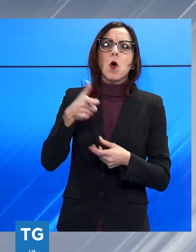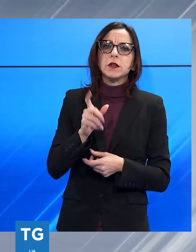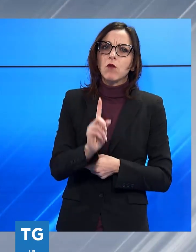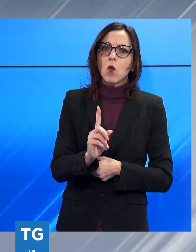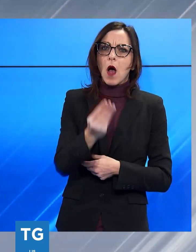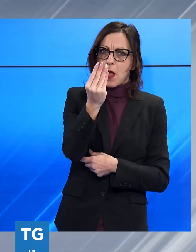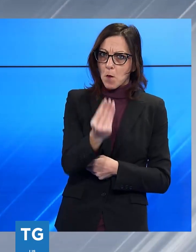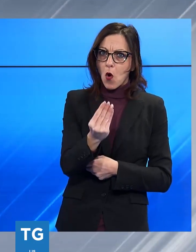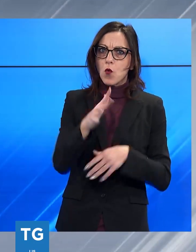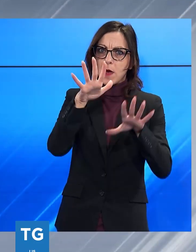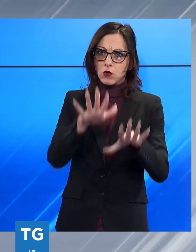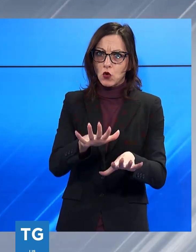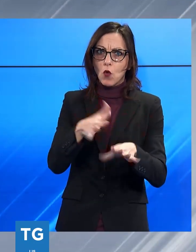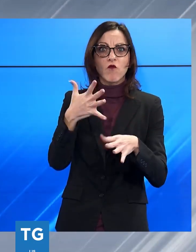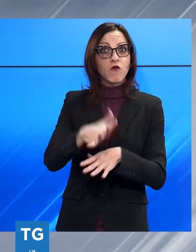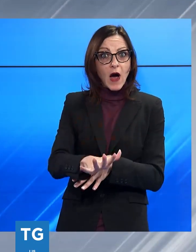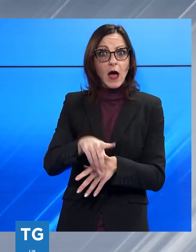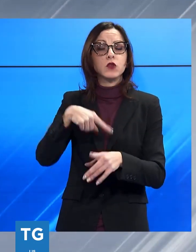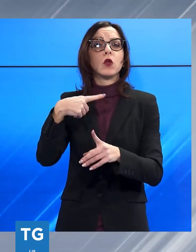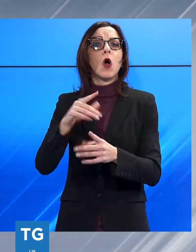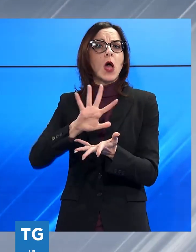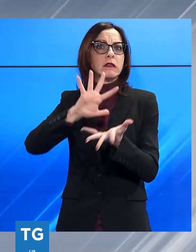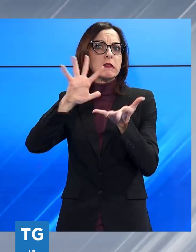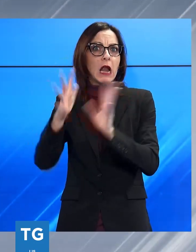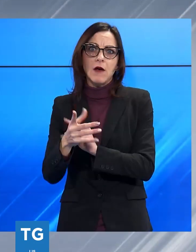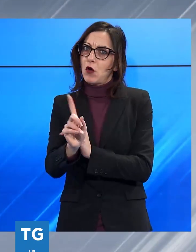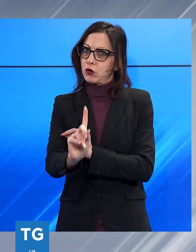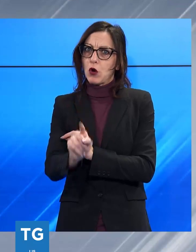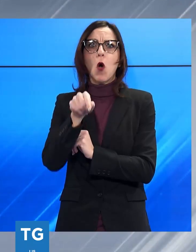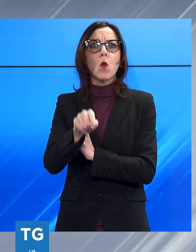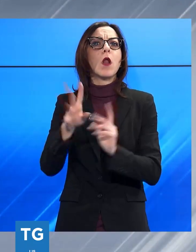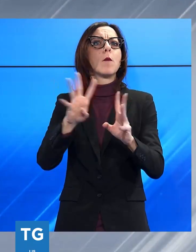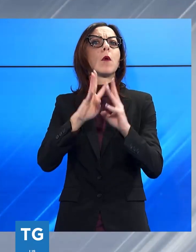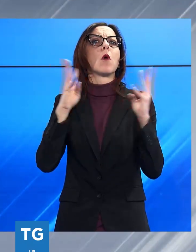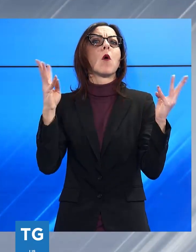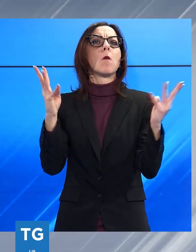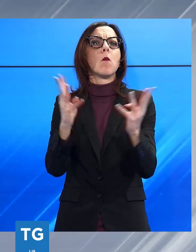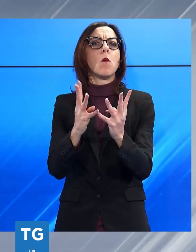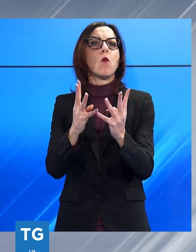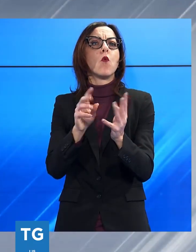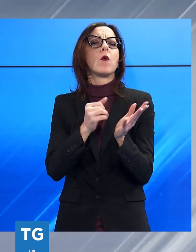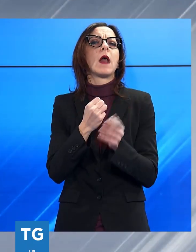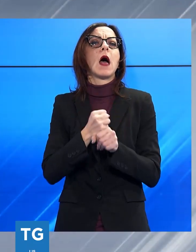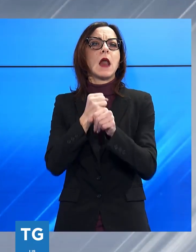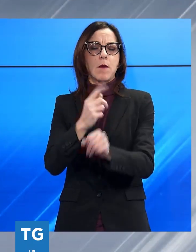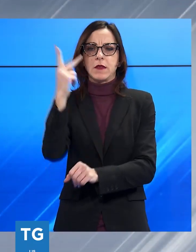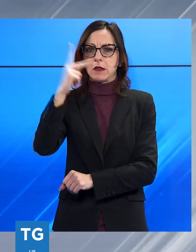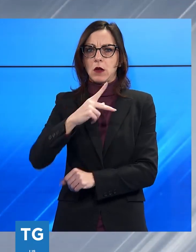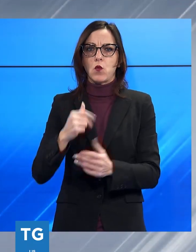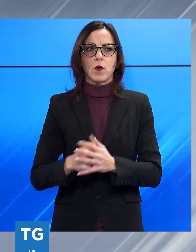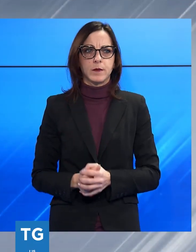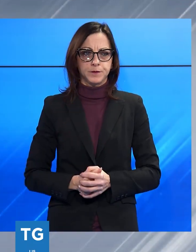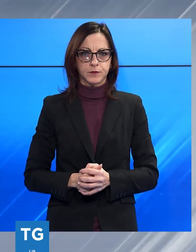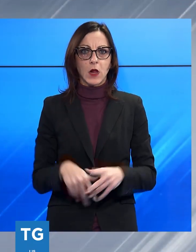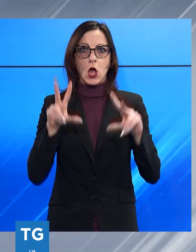completa senza stravolgere l'immagine di quello che tutti gli effetti è l'icona in tutto il mondo che rappresenta Lucca passiamo alla